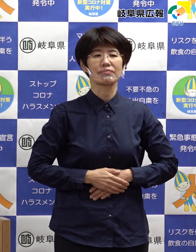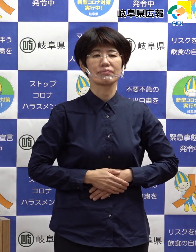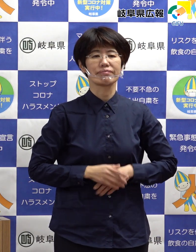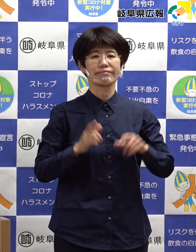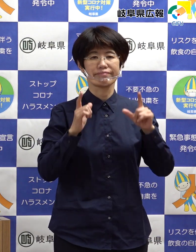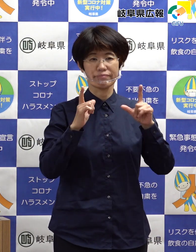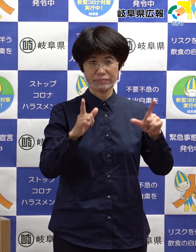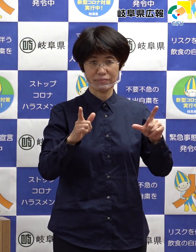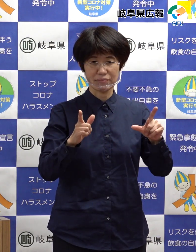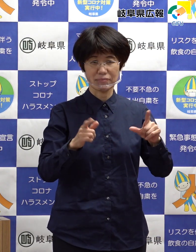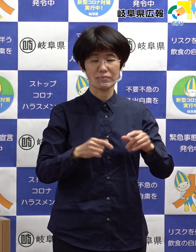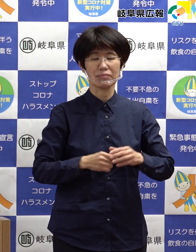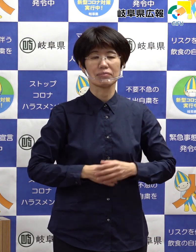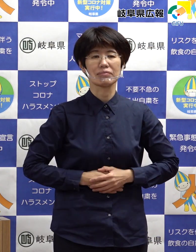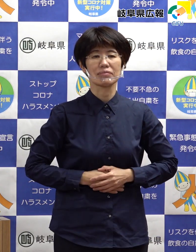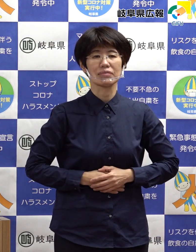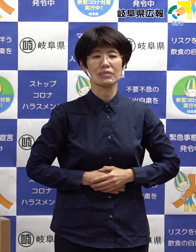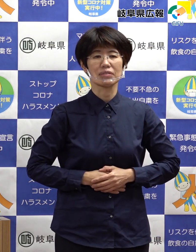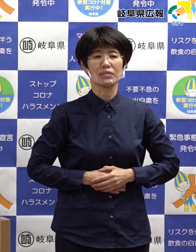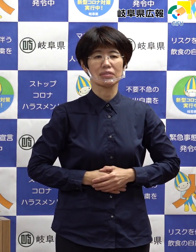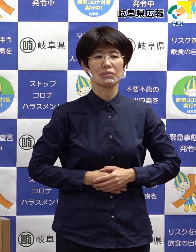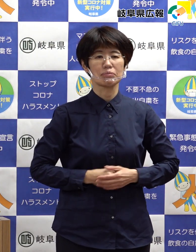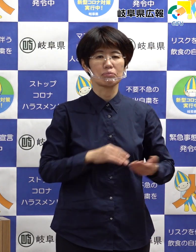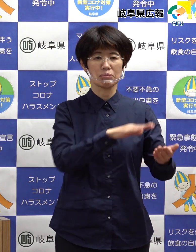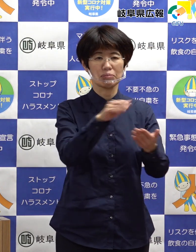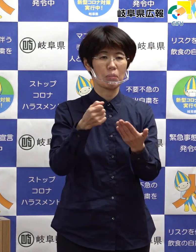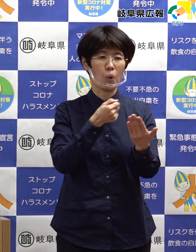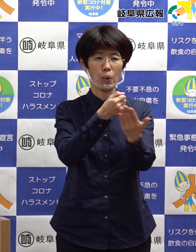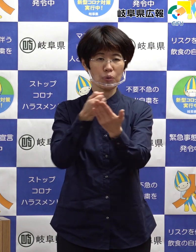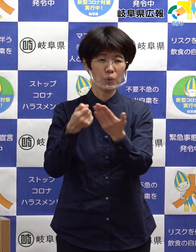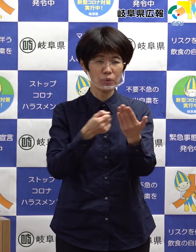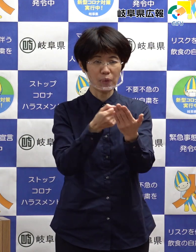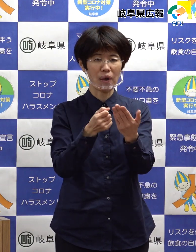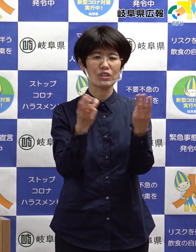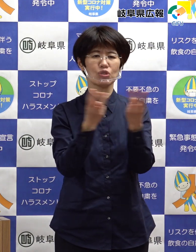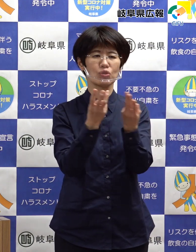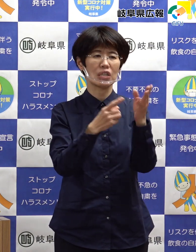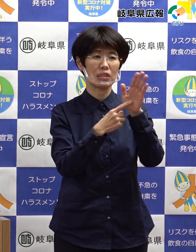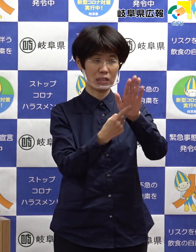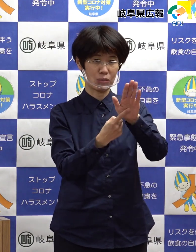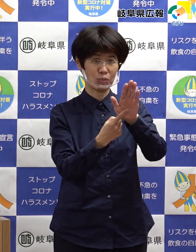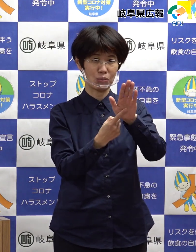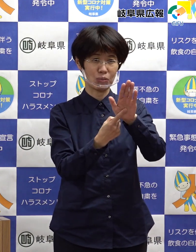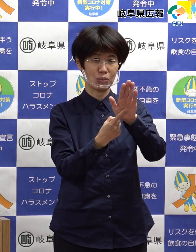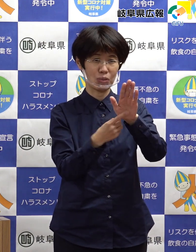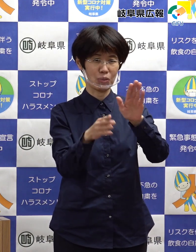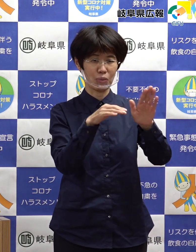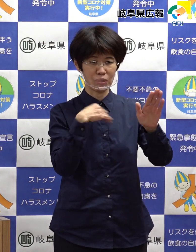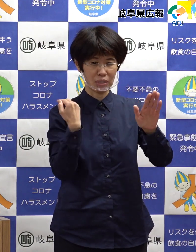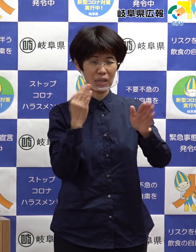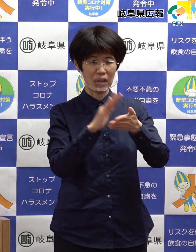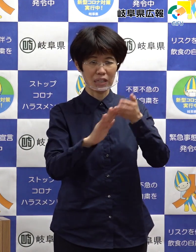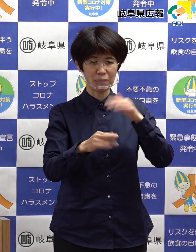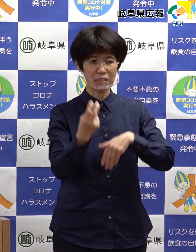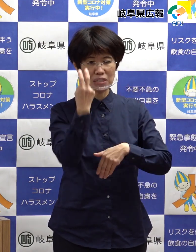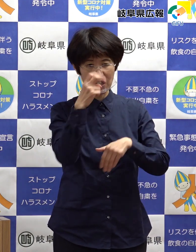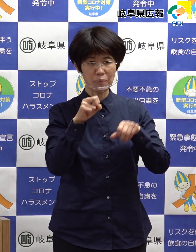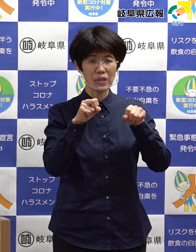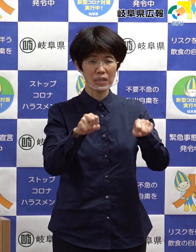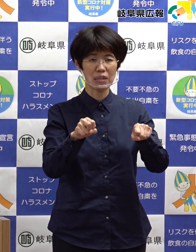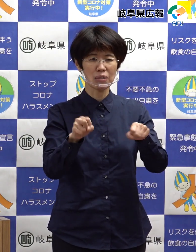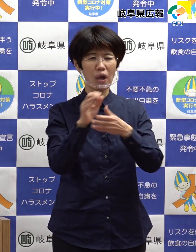から報道では数字が書いてありますけども、私ももう一回調べてみないとそこは分からない